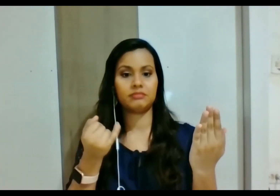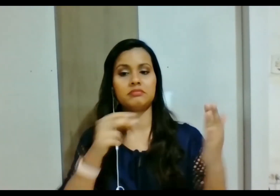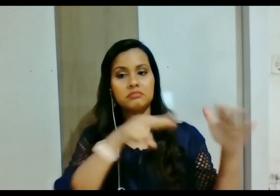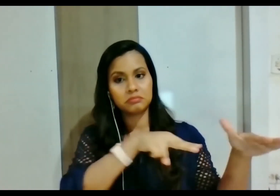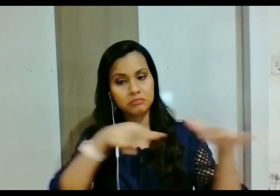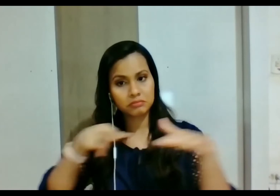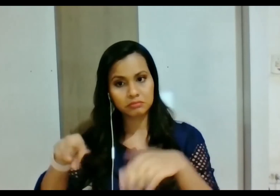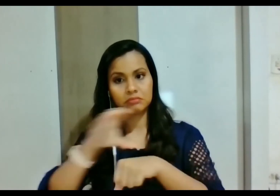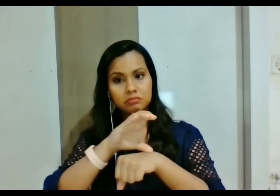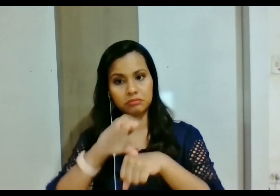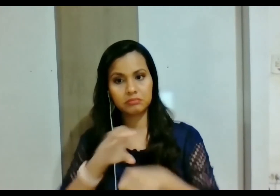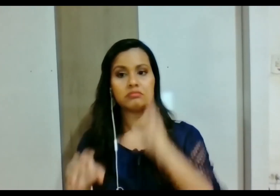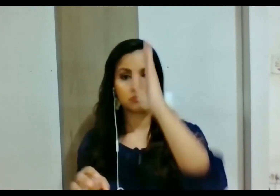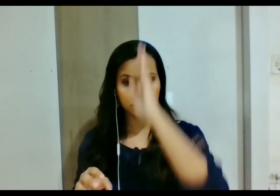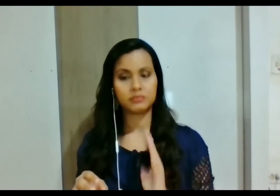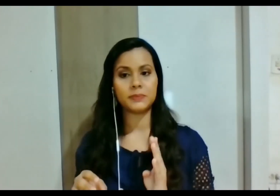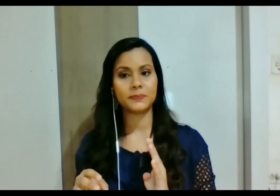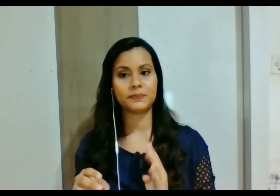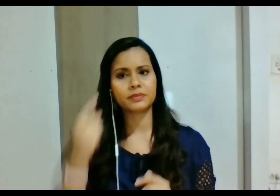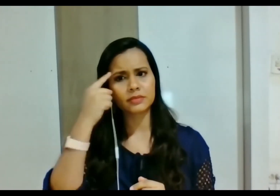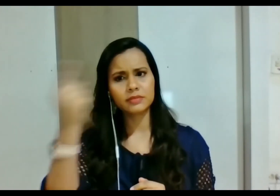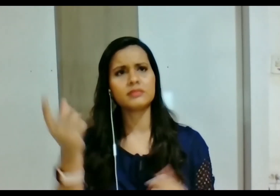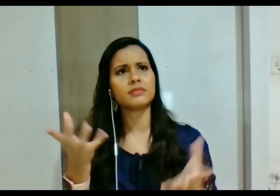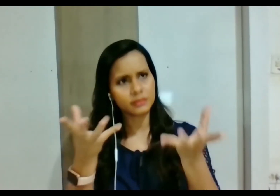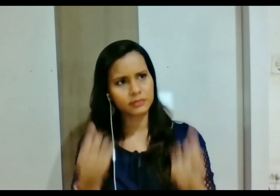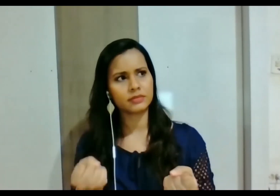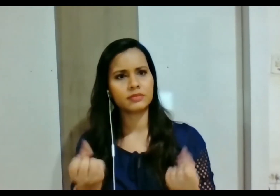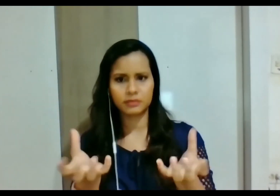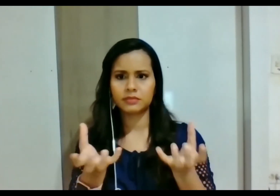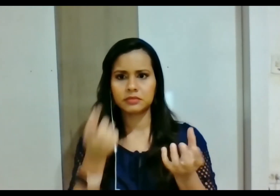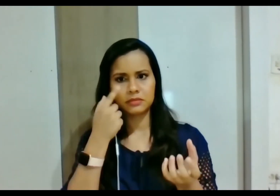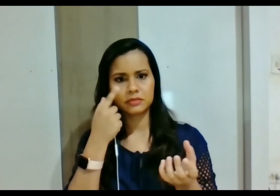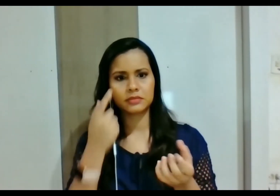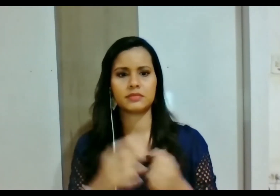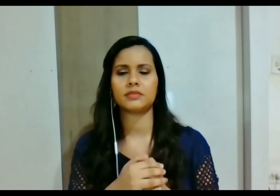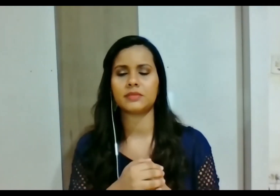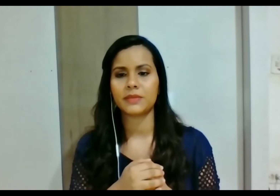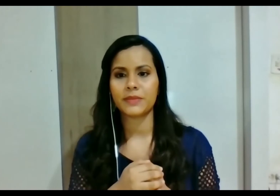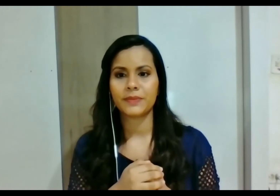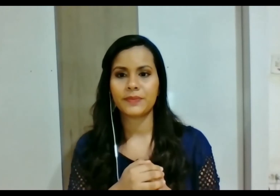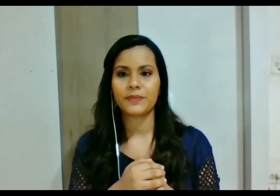onde o professor Jorge ia dar 1 semana de curso gratuito. Aí eu pensei, eu aceito fazer.